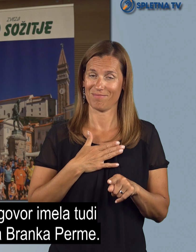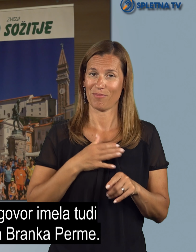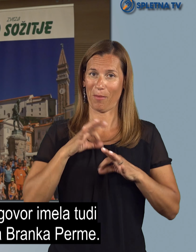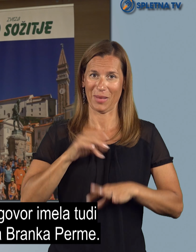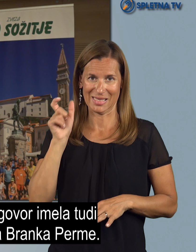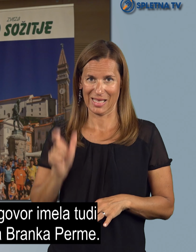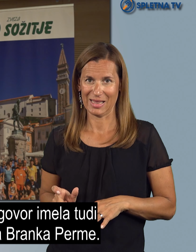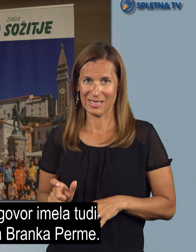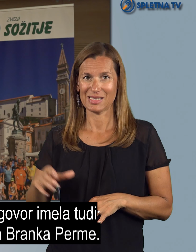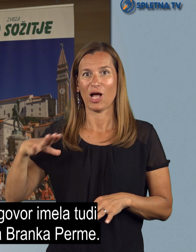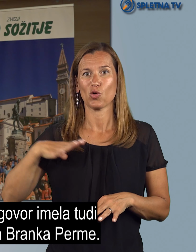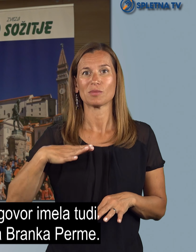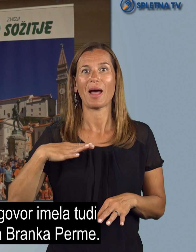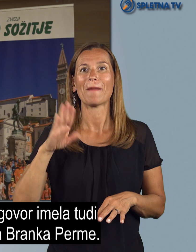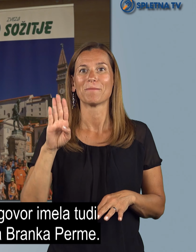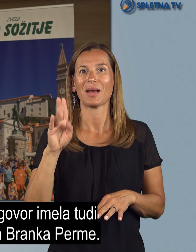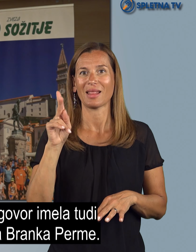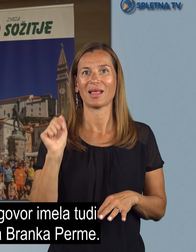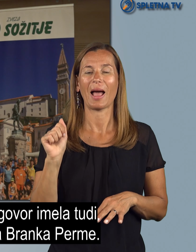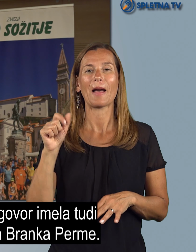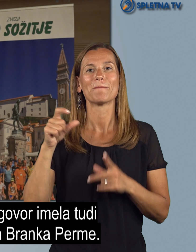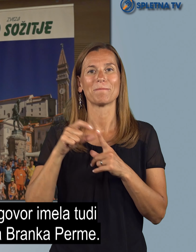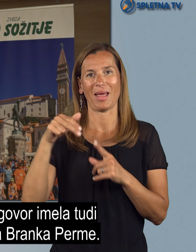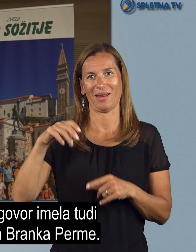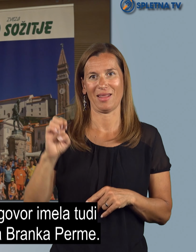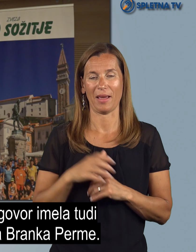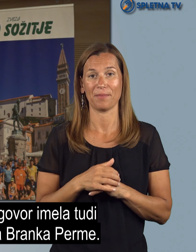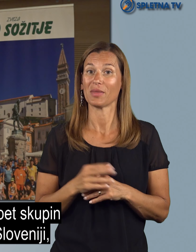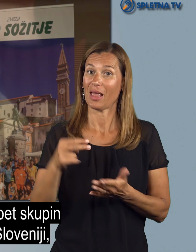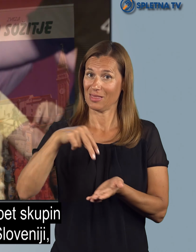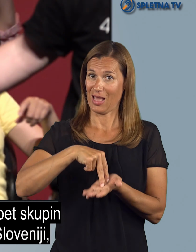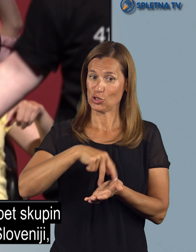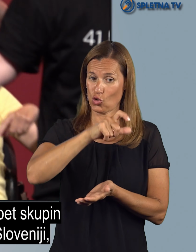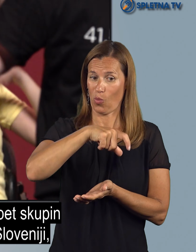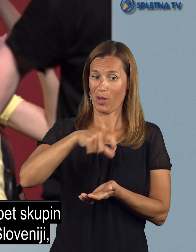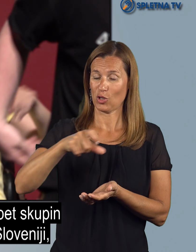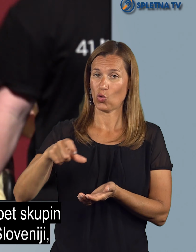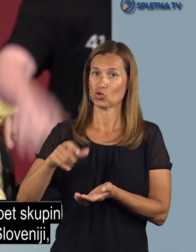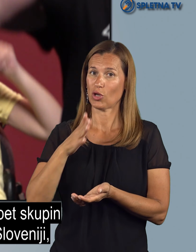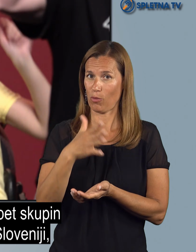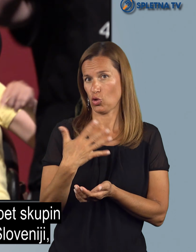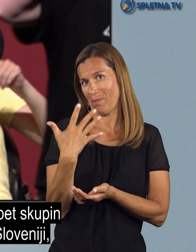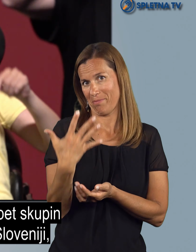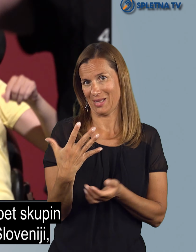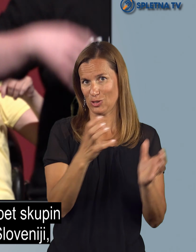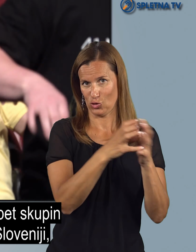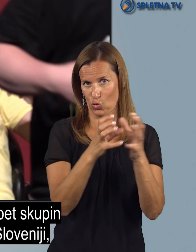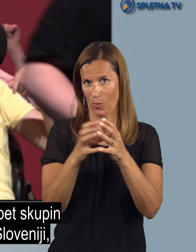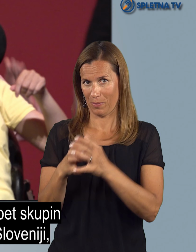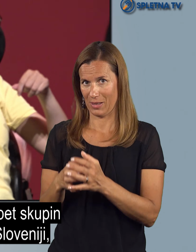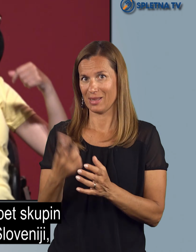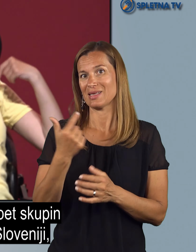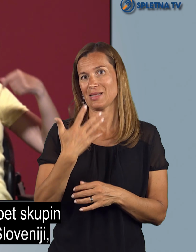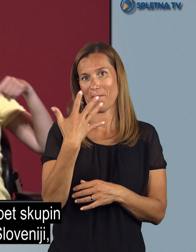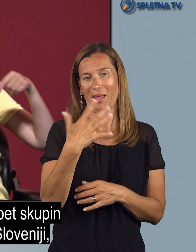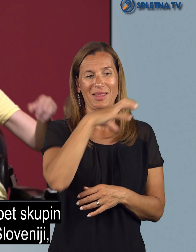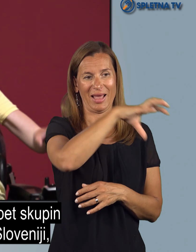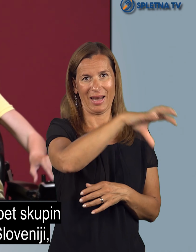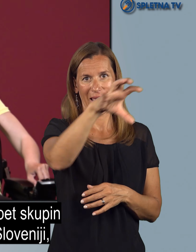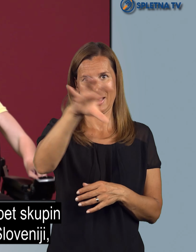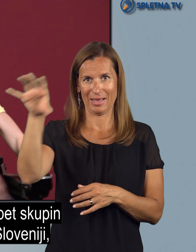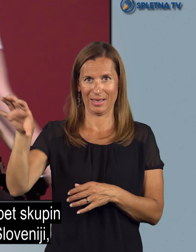naša predsednica, gospa Branka Perne. Nastopajoči bodo 5 skupin iz